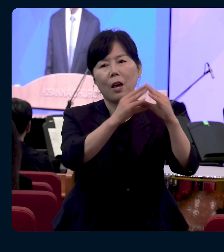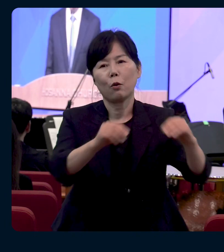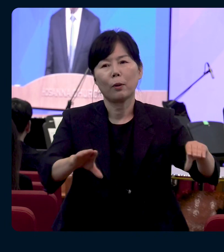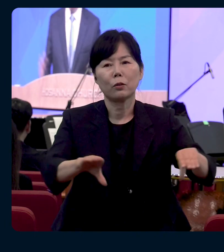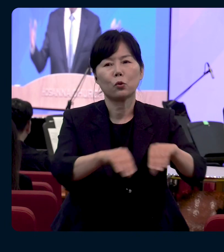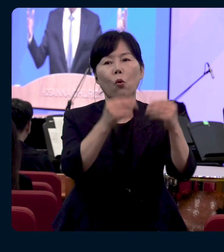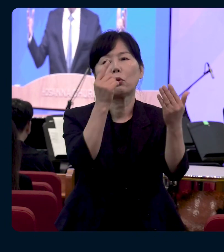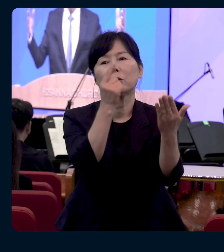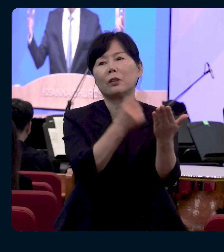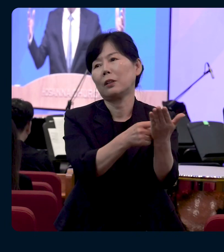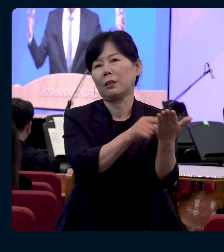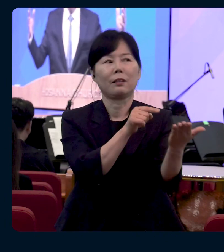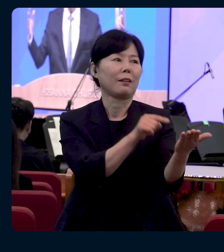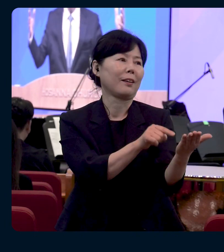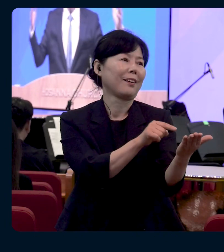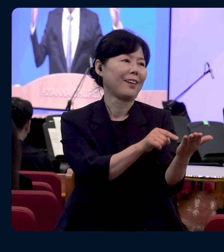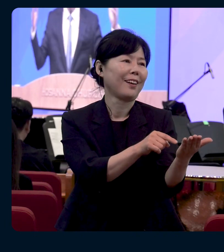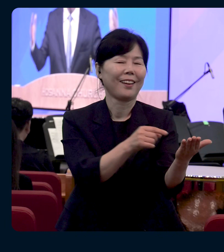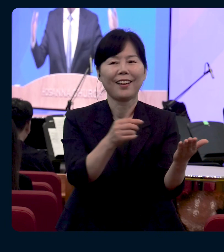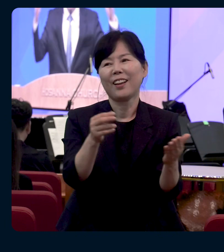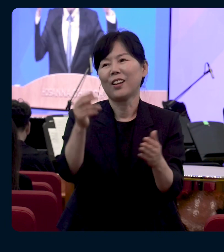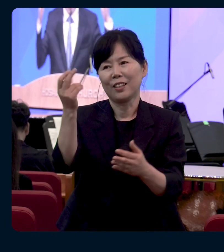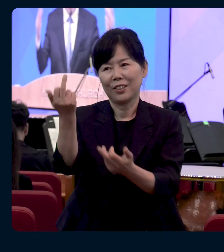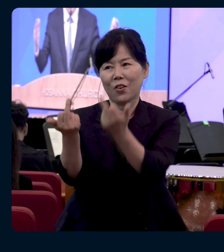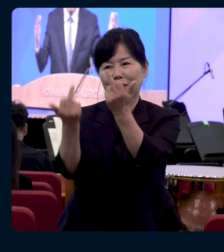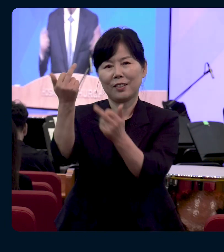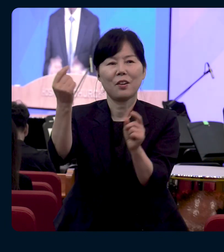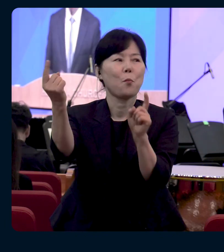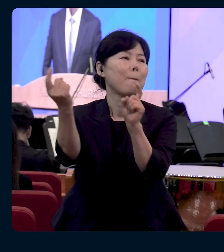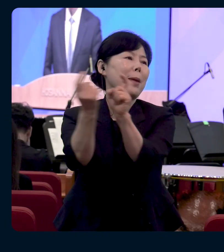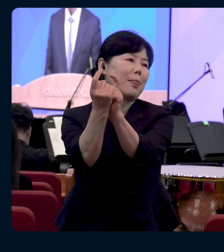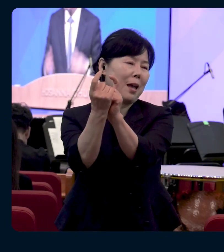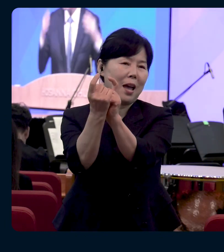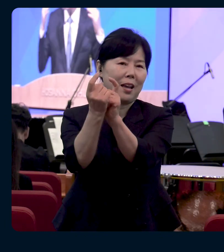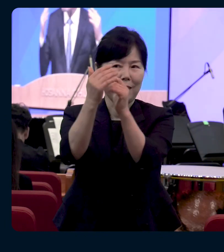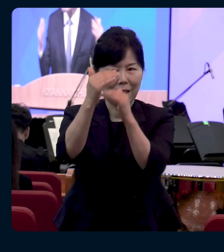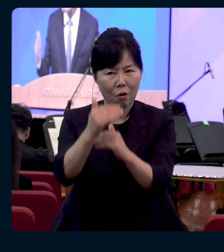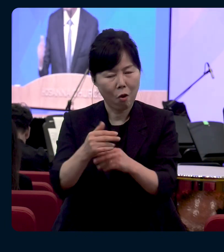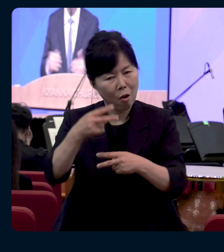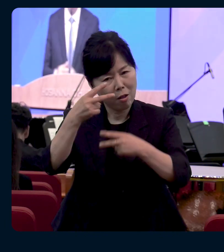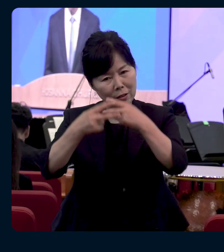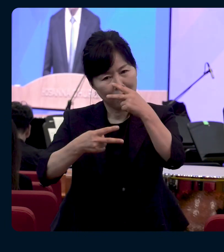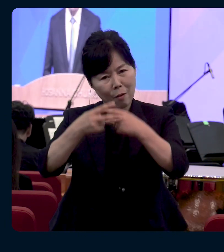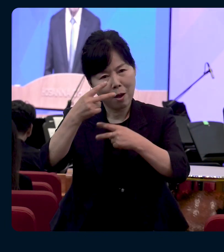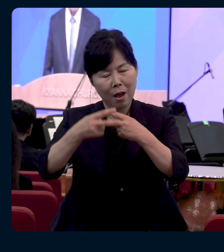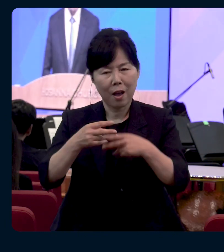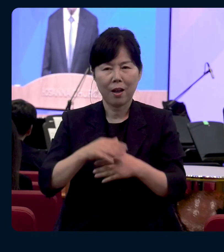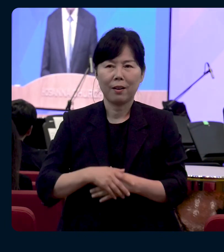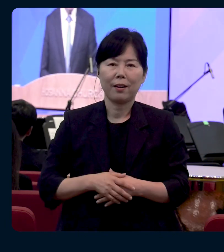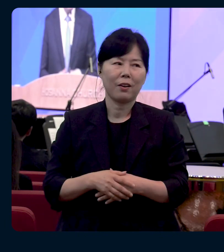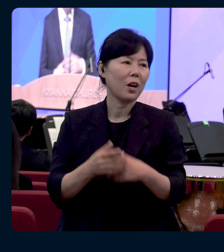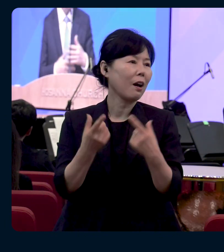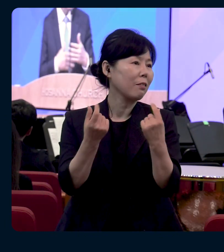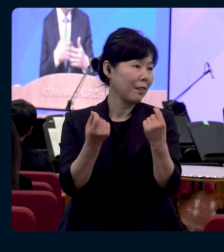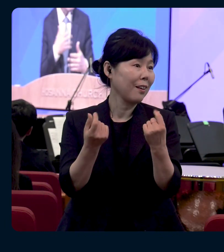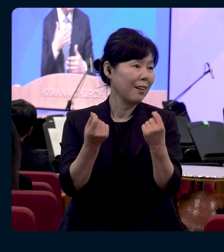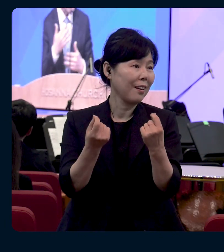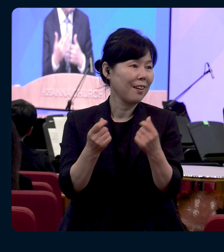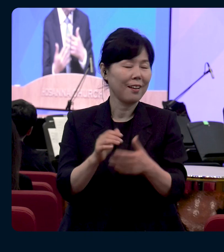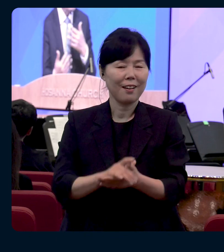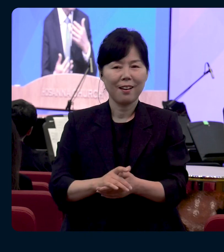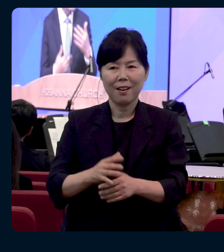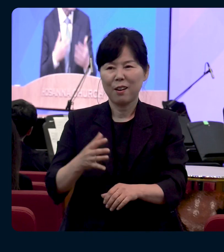되어서 다시 그 형제들을 만나는 장면, 정말 드라마틱하고 그리고